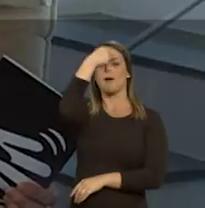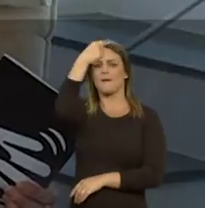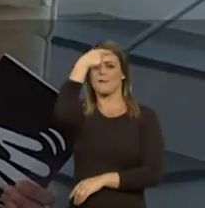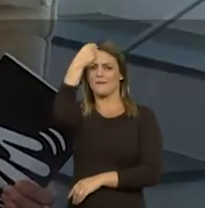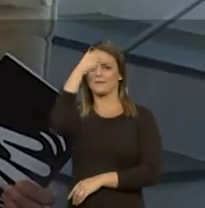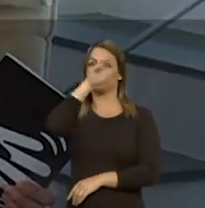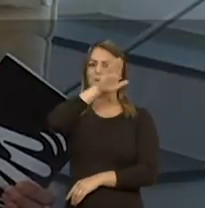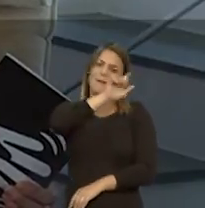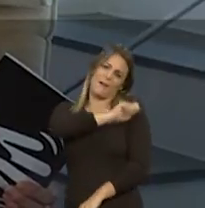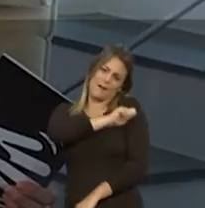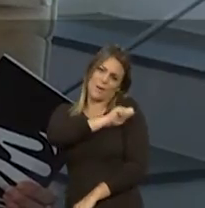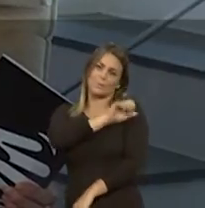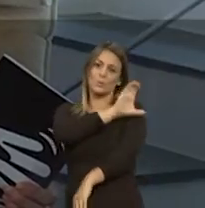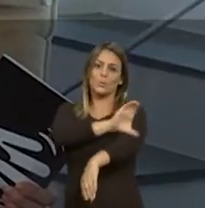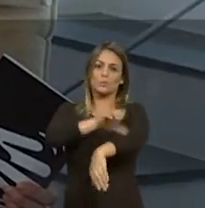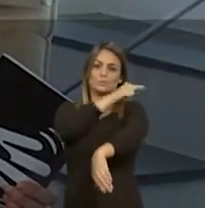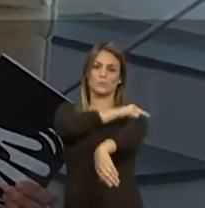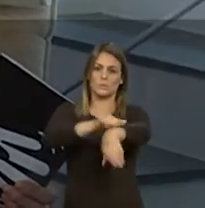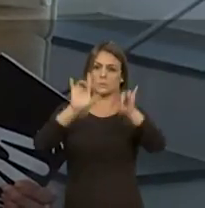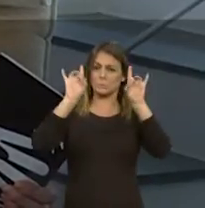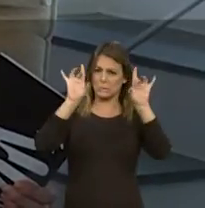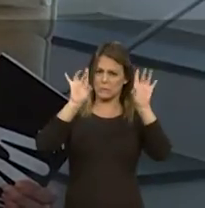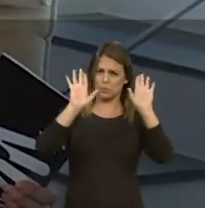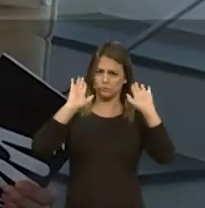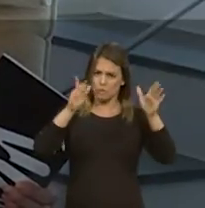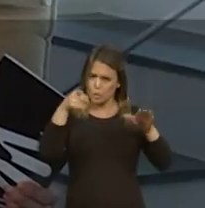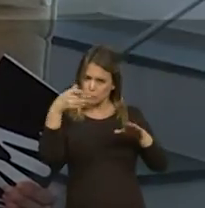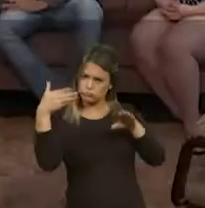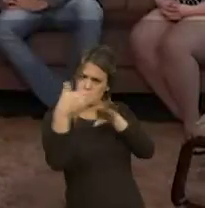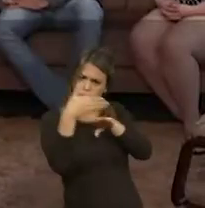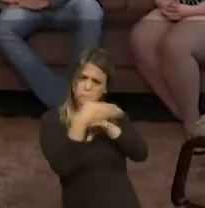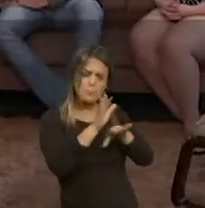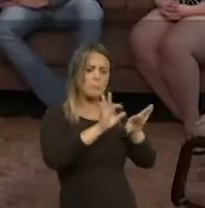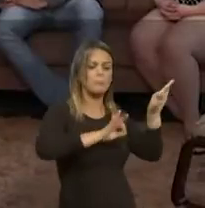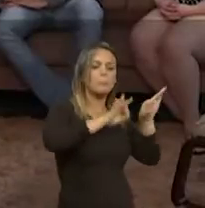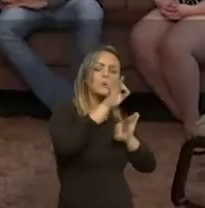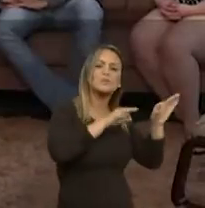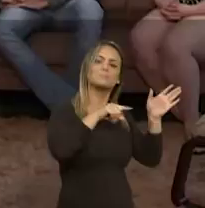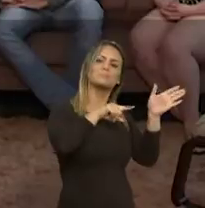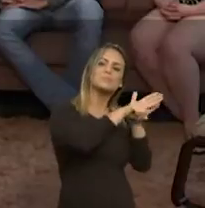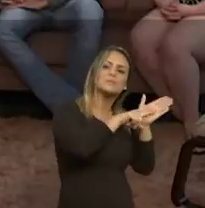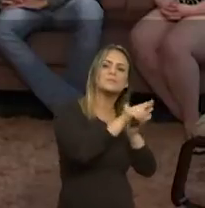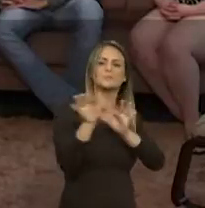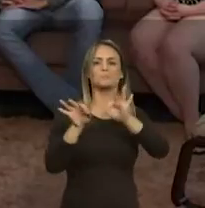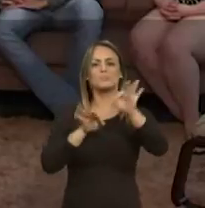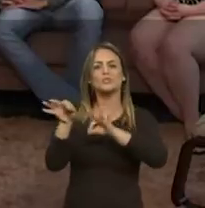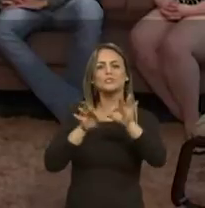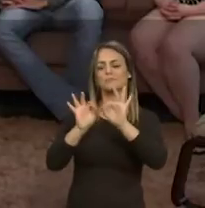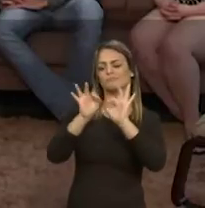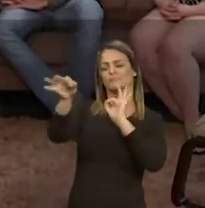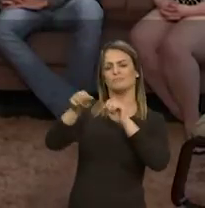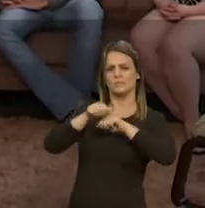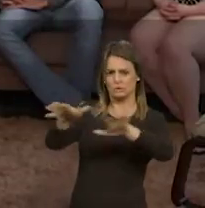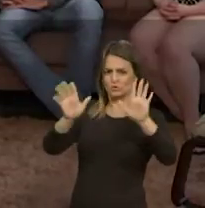Educação Especial, tu tens feito alguma pesquisa, tem participado de algum projeto de extensão?